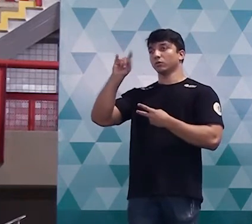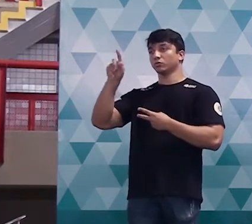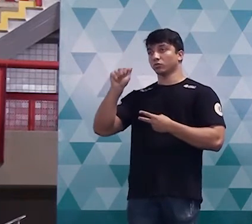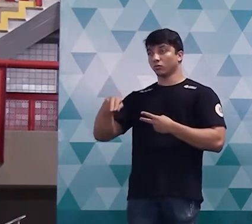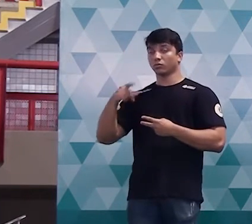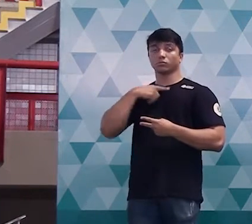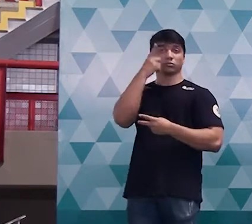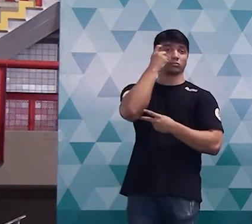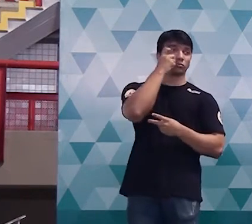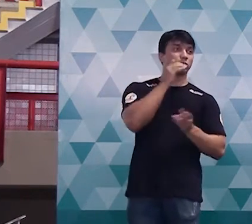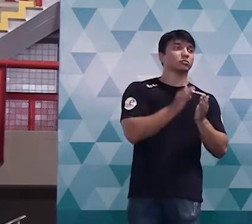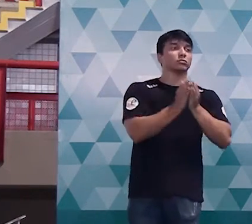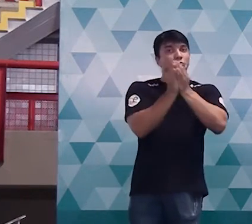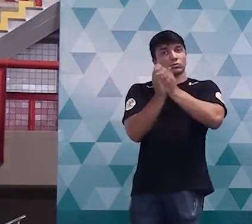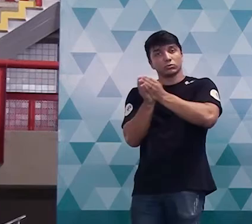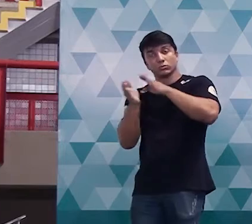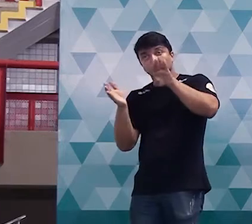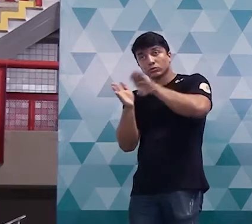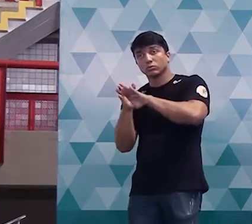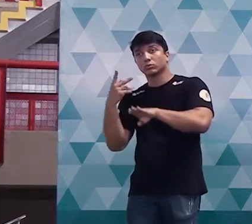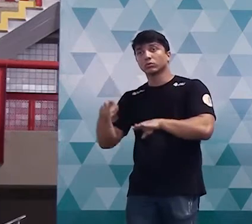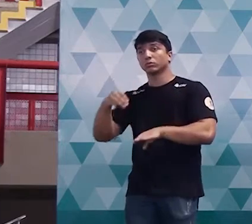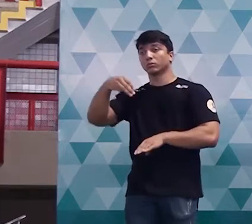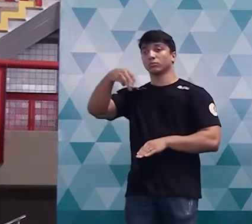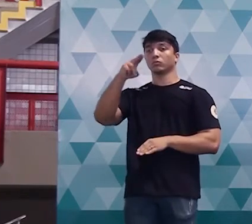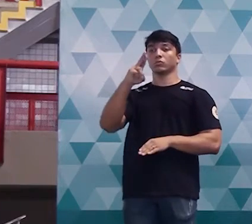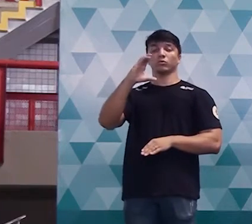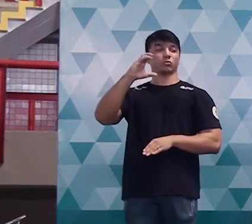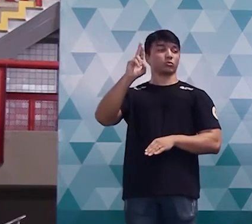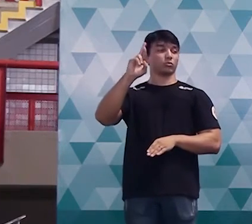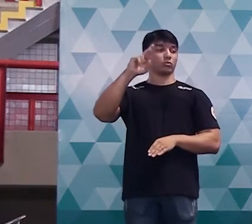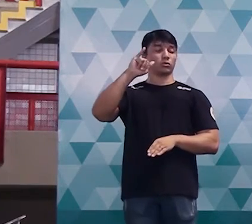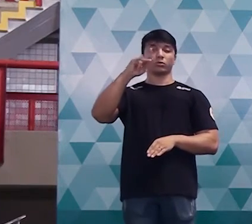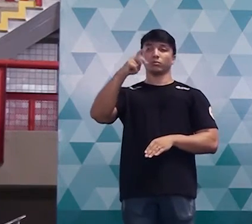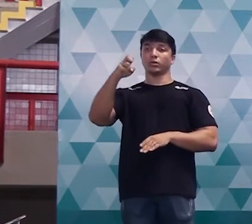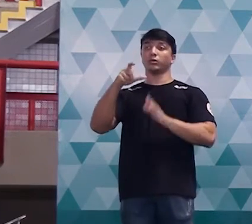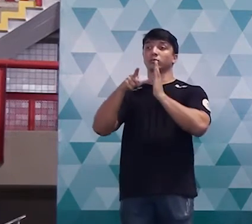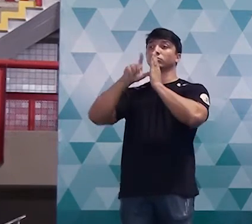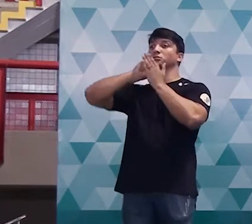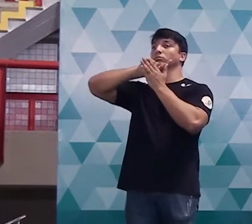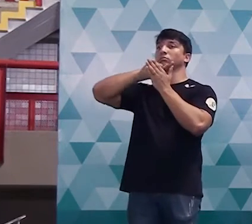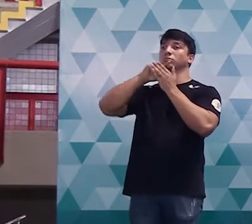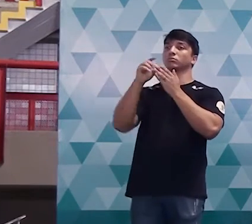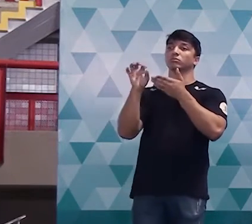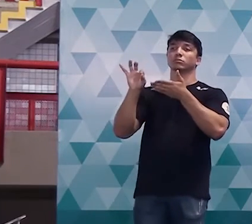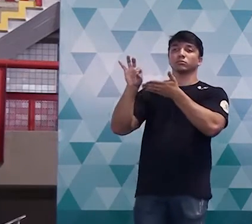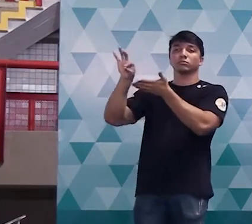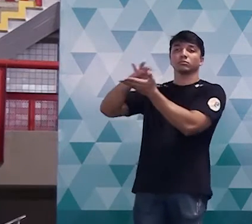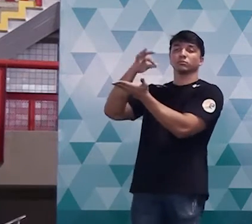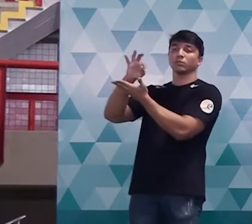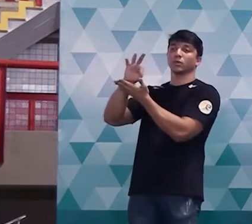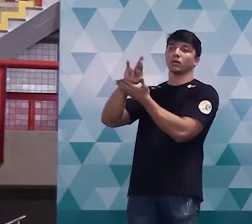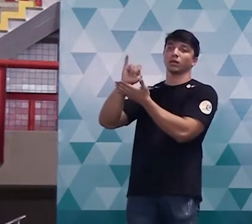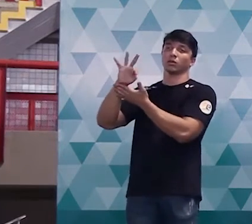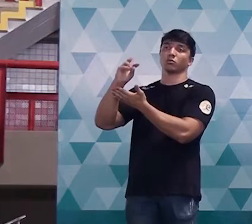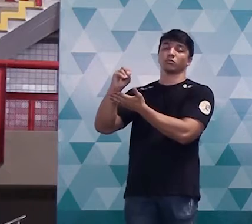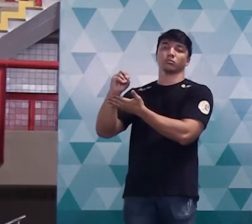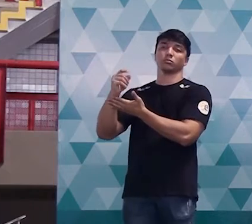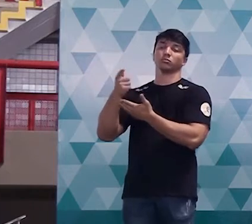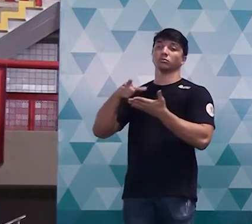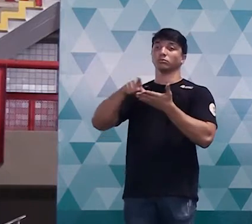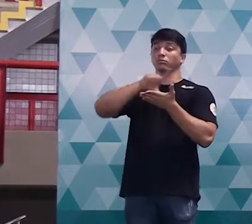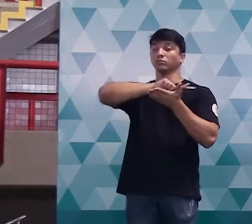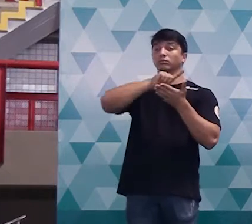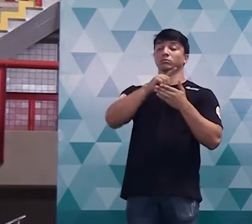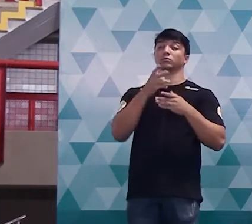espanhol, navegador espanhol, chegou aqui no Mucuripe, antes mesmo do Tratado de Tordesilhas ser assinado. Então é lógico,